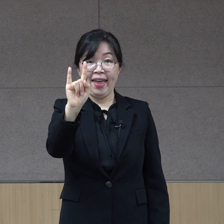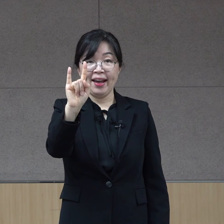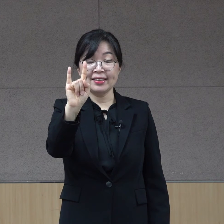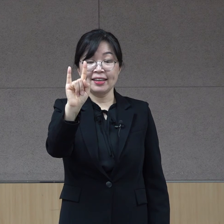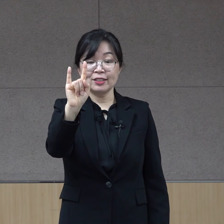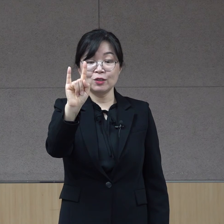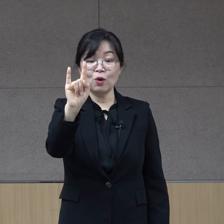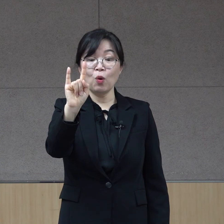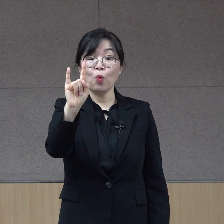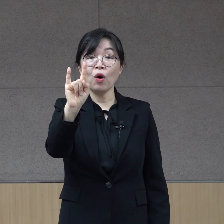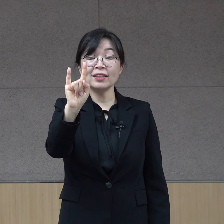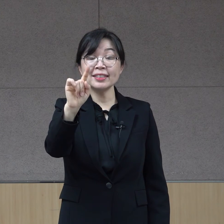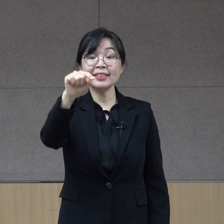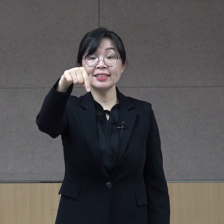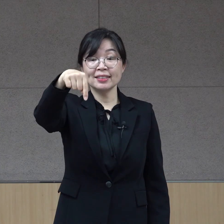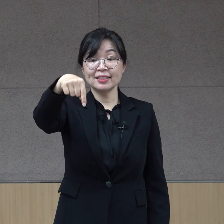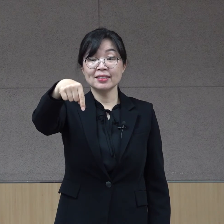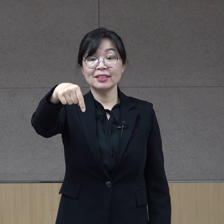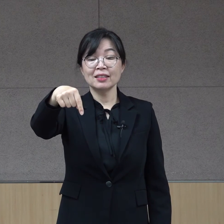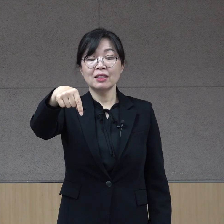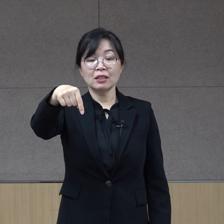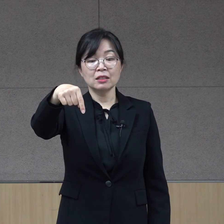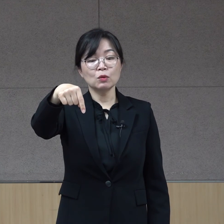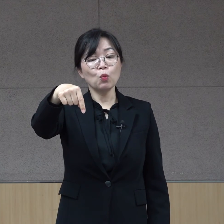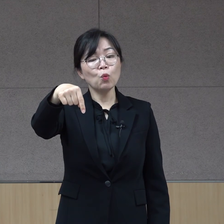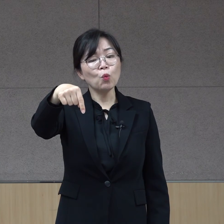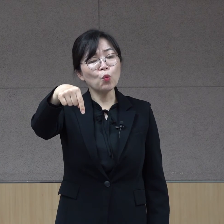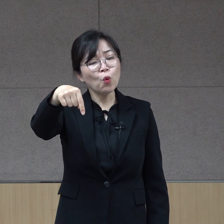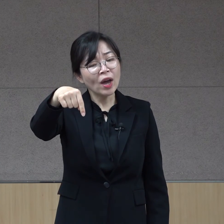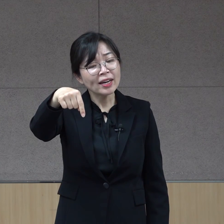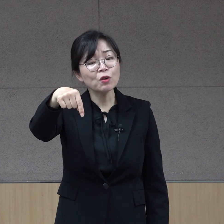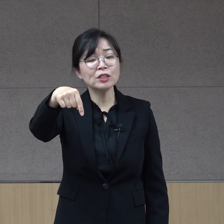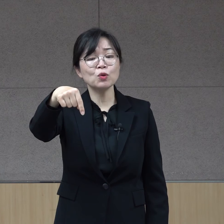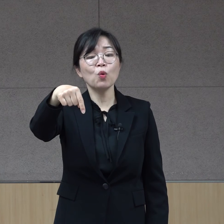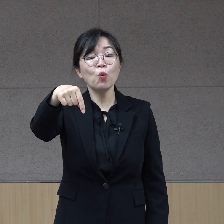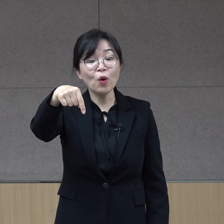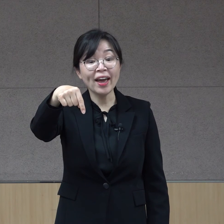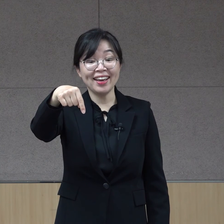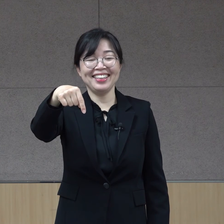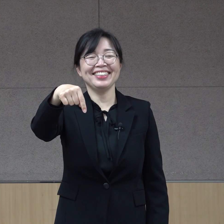외가 되겠죠. 우와는 아니 이건 외라고 있죠. 외,